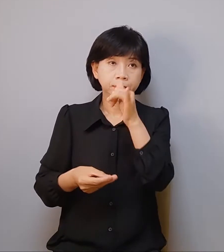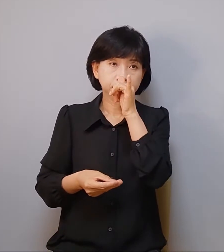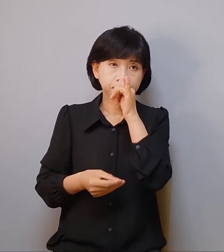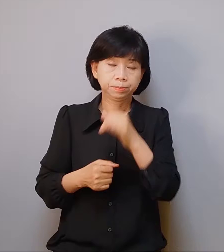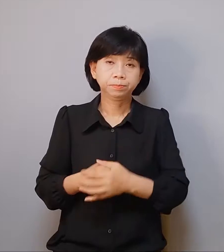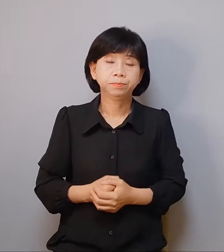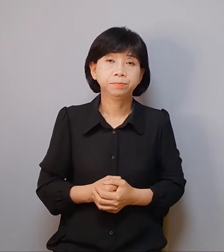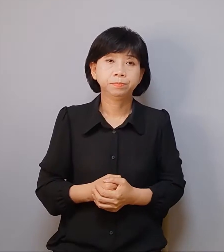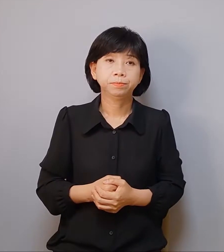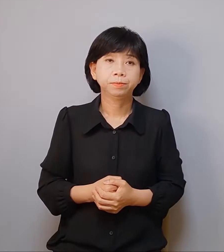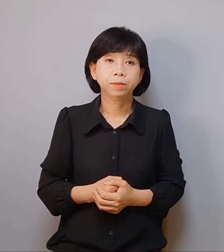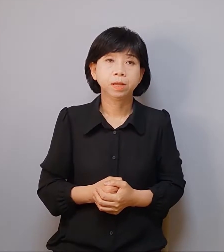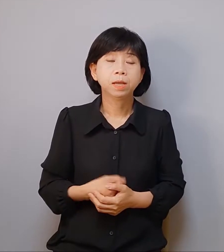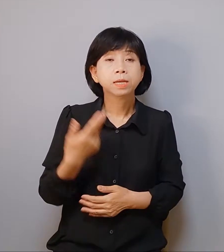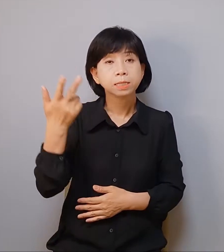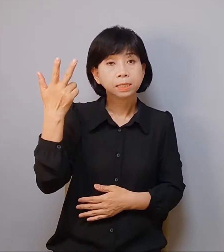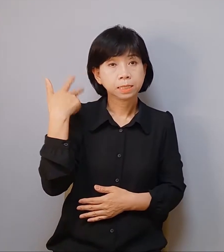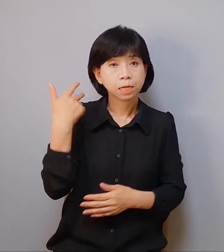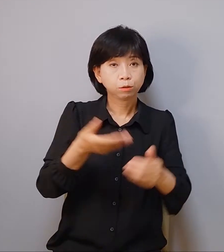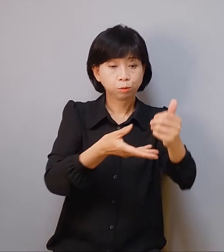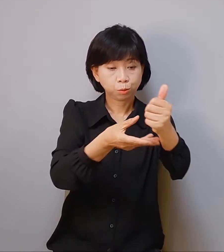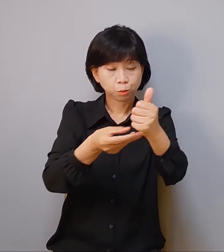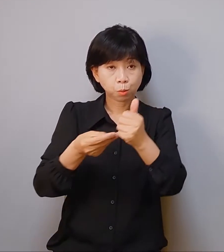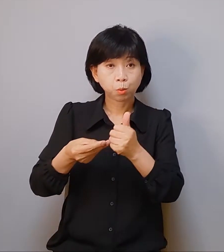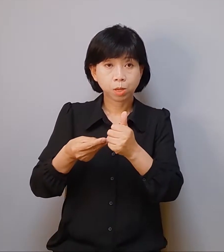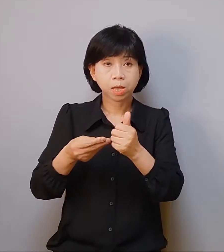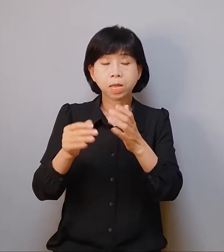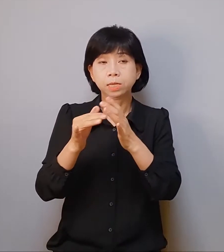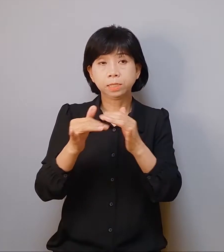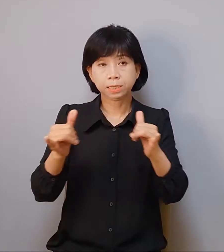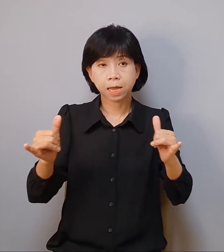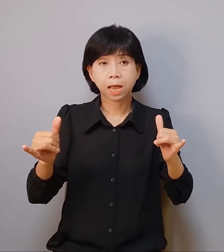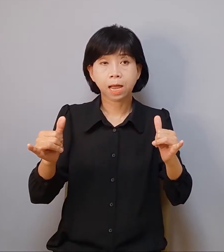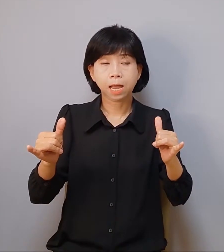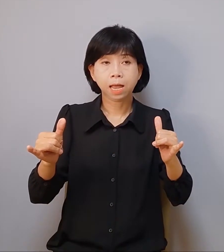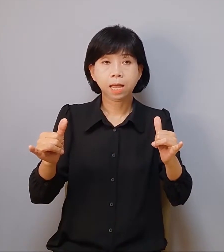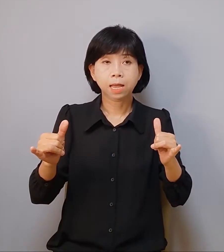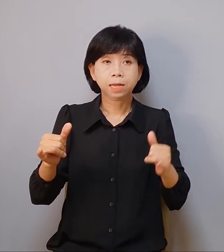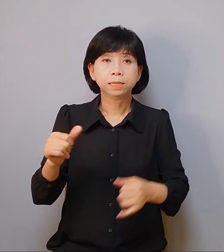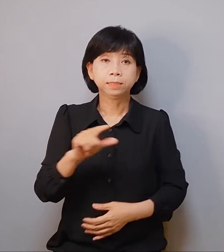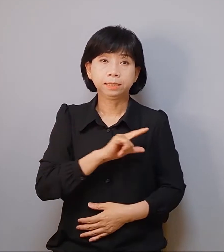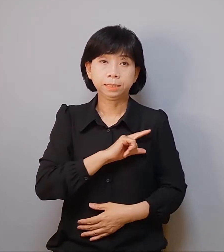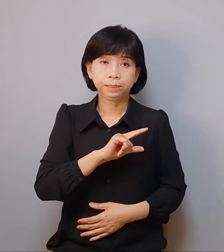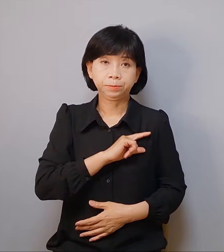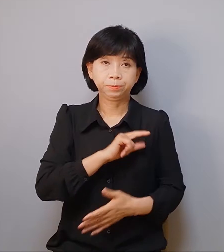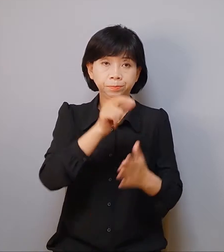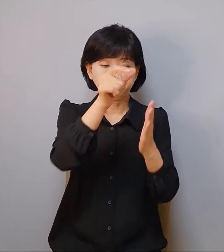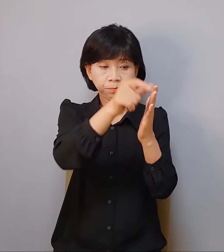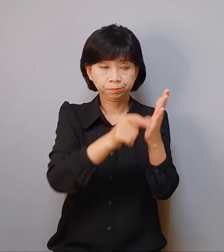지난주 교회 초청되신 VIP 분들과 초청하신 분들입니다.